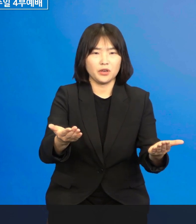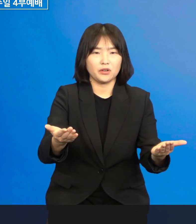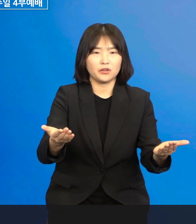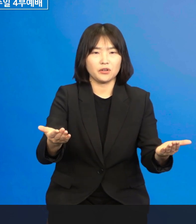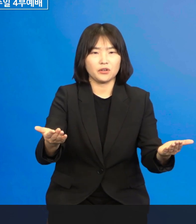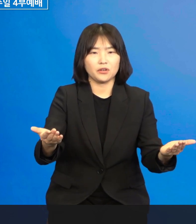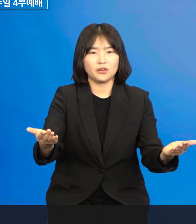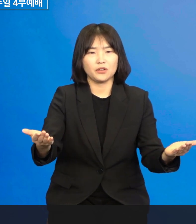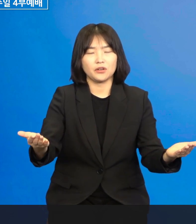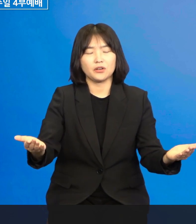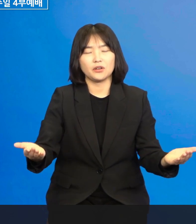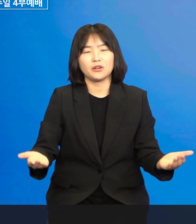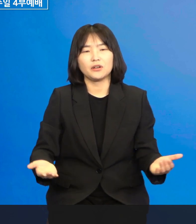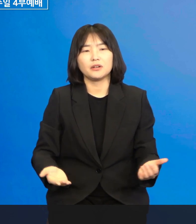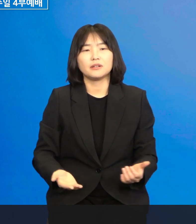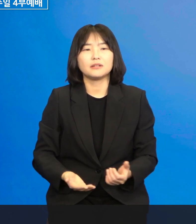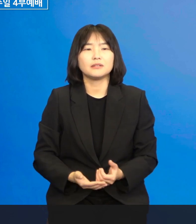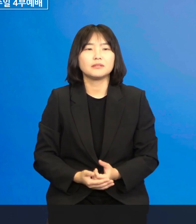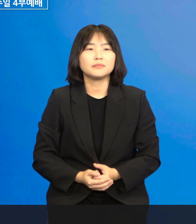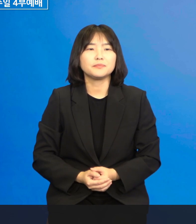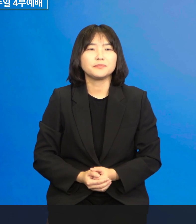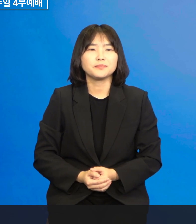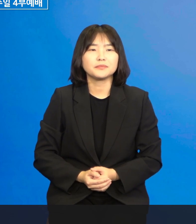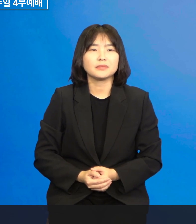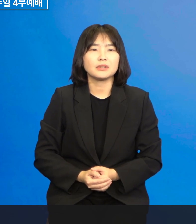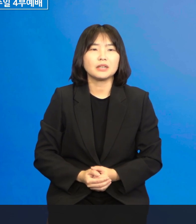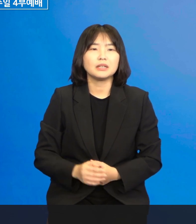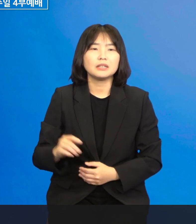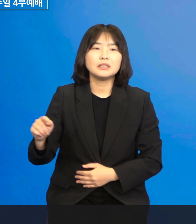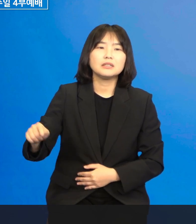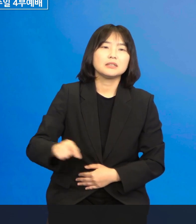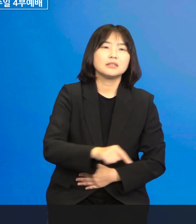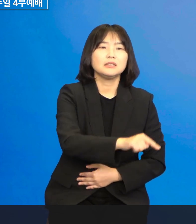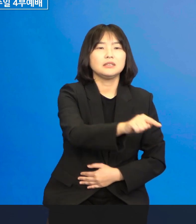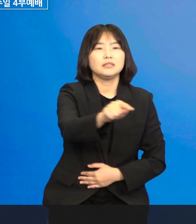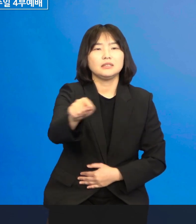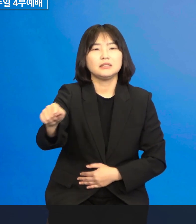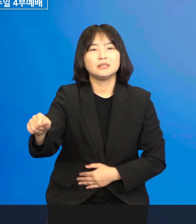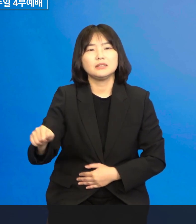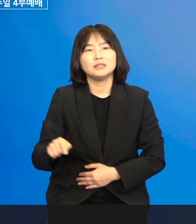사하 그들의 땅을 고치실 것입니다.